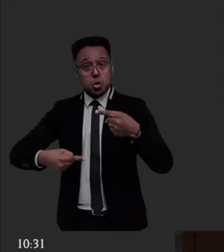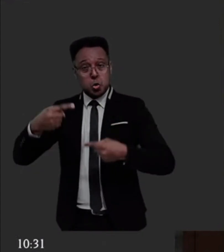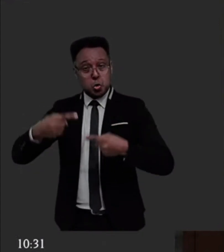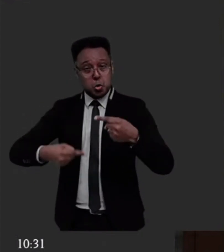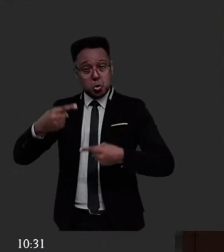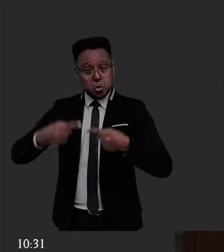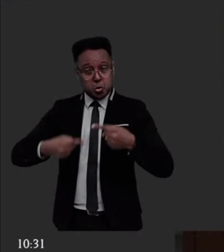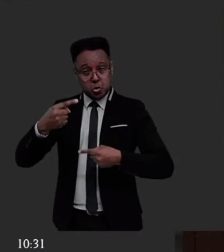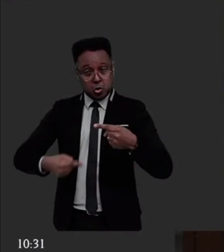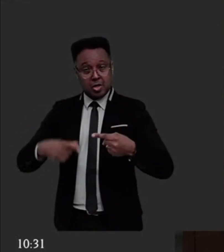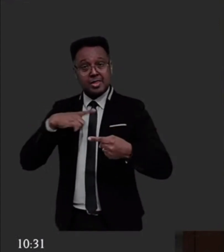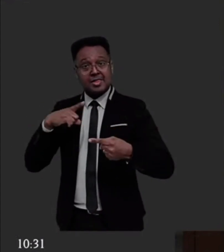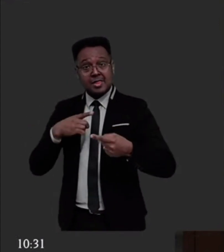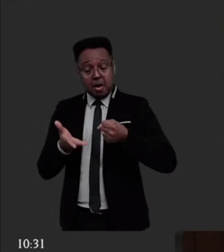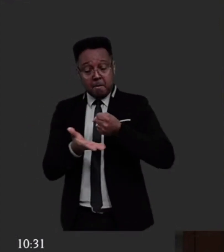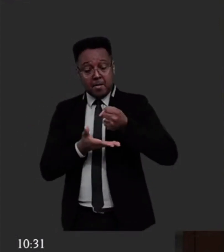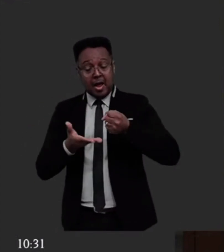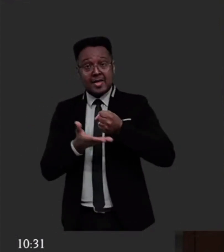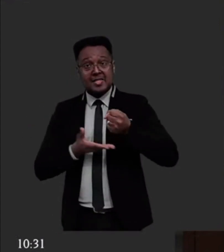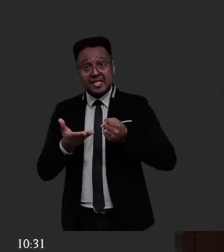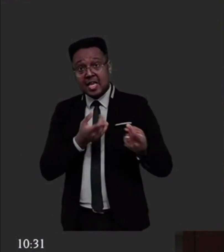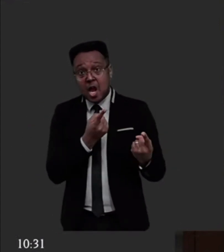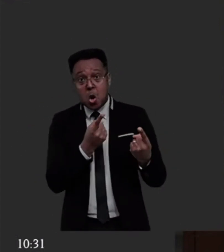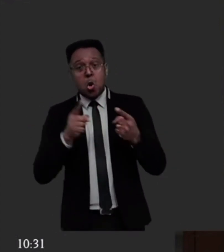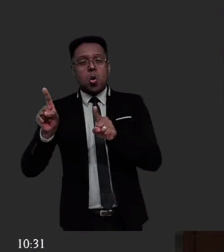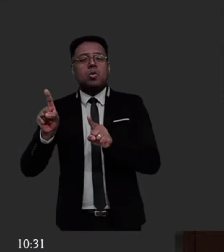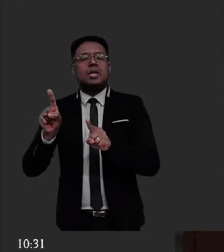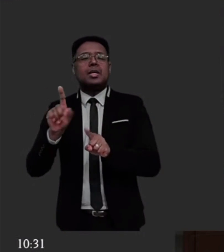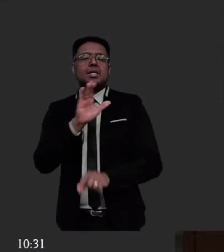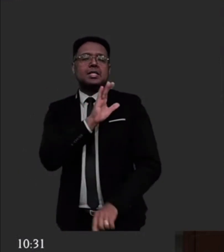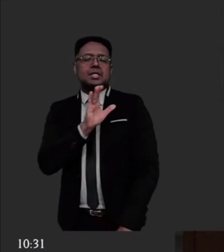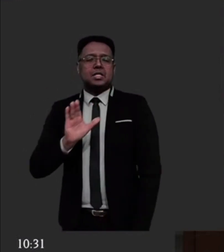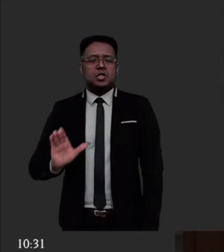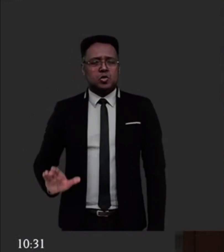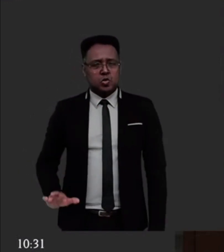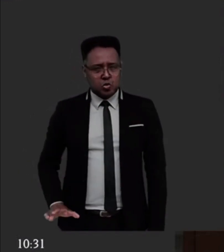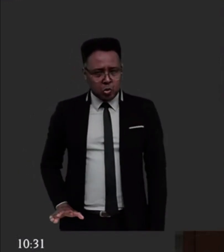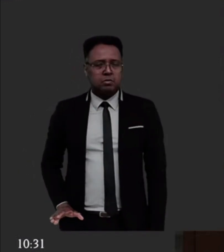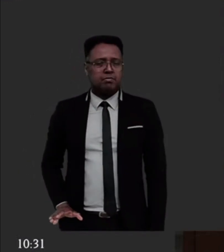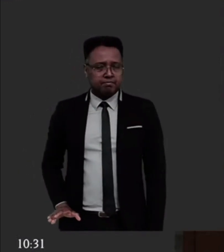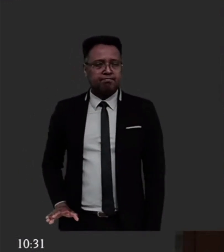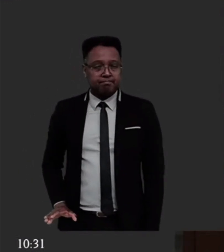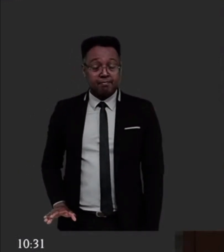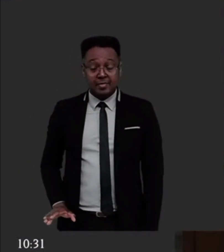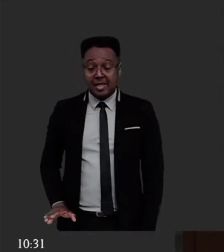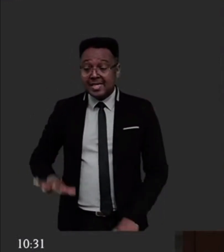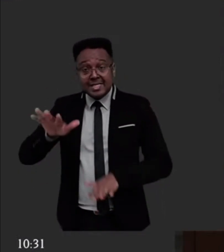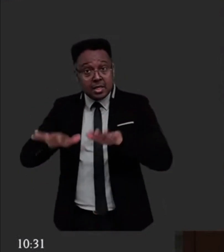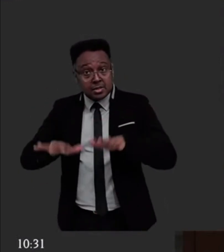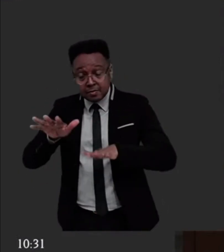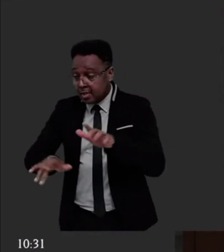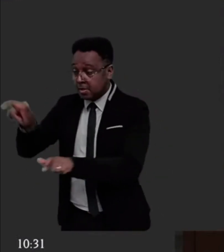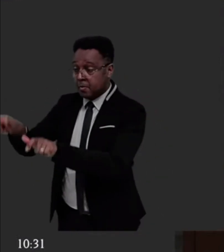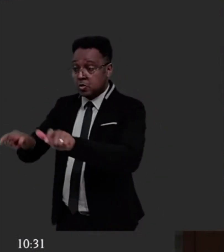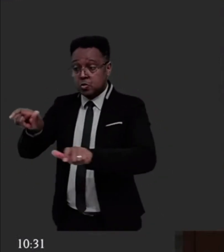consigo fundamentos anticristãos e comunistas, que a pessoa, em sua simplicidade, pode